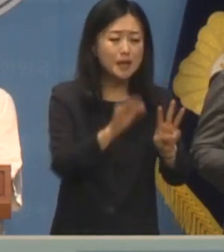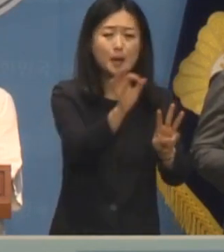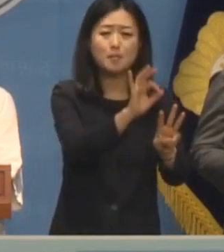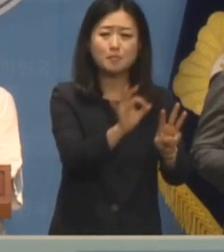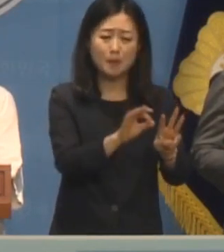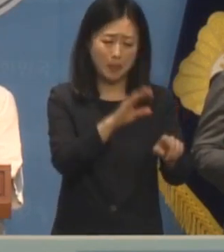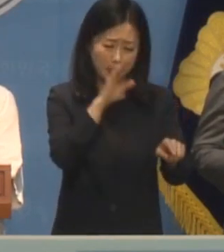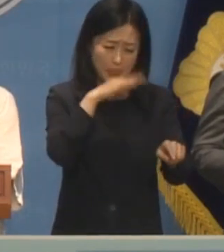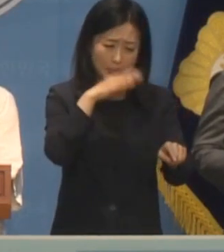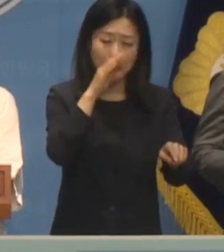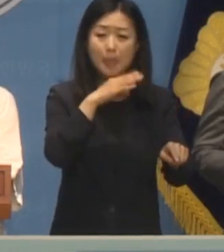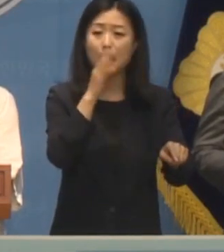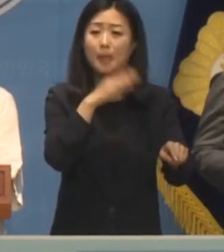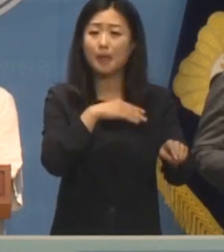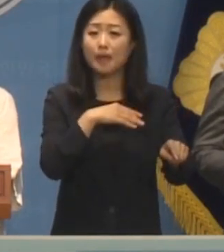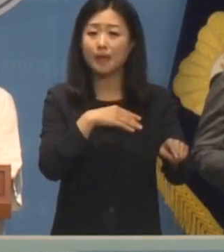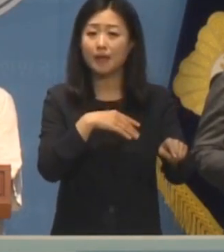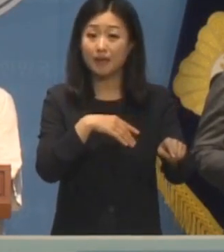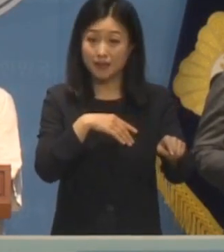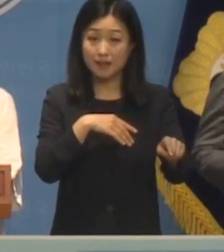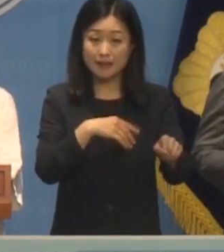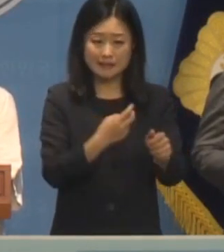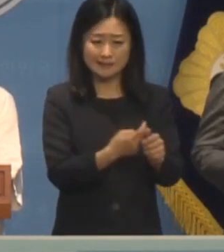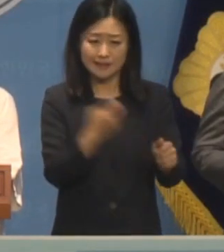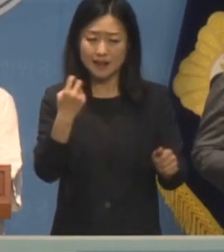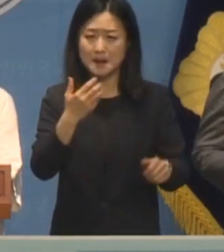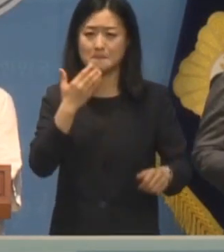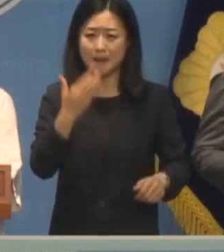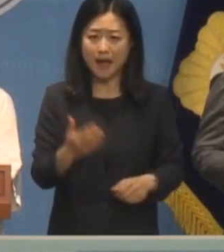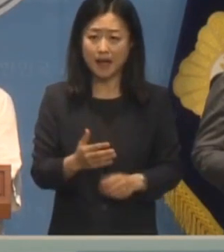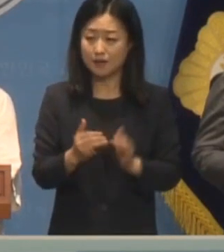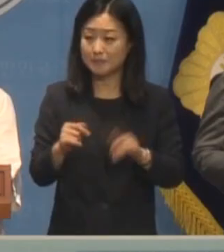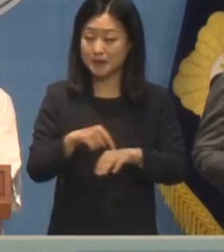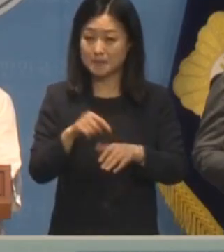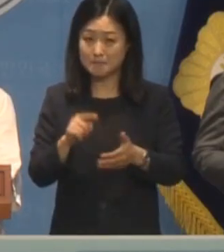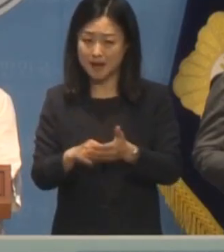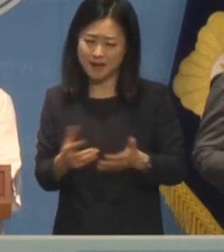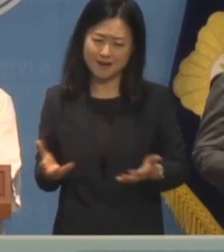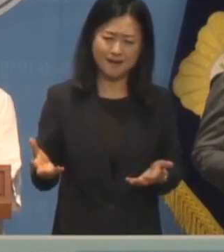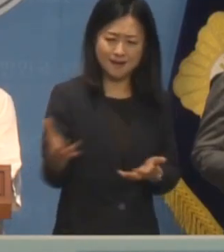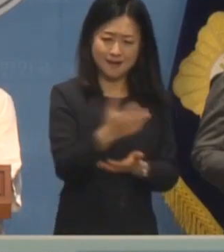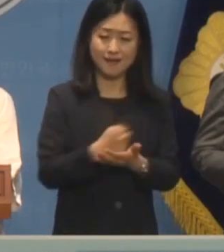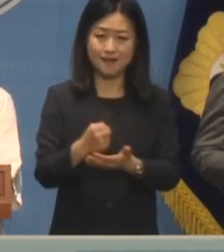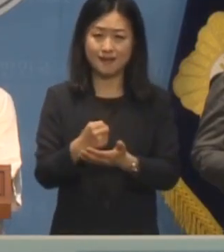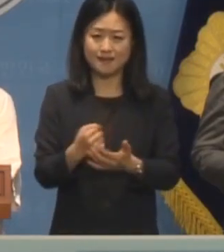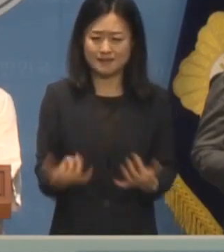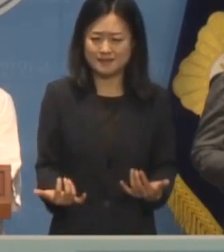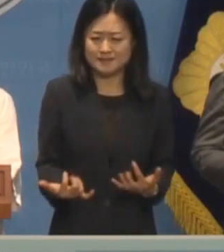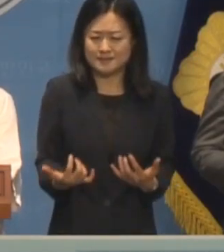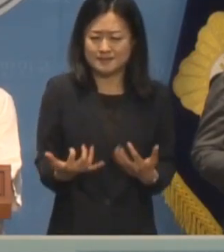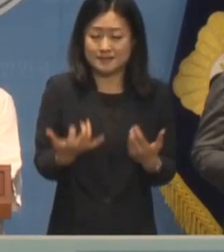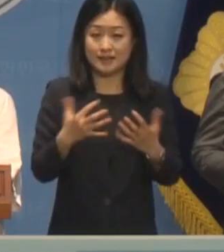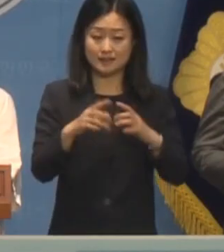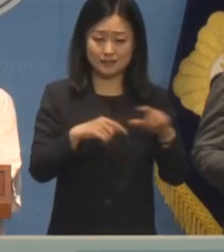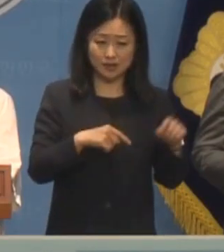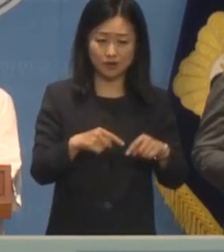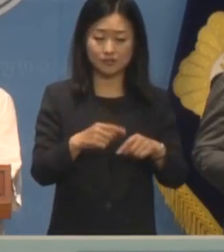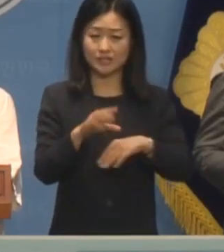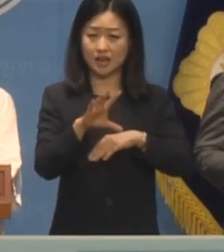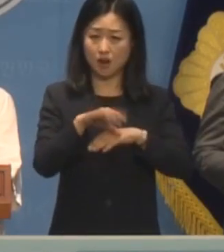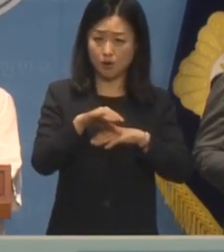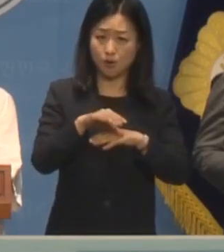23%입니다. 확고한 탄핵 민심은 대한민국을 뒤흔들고 있습니다. 정치,